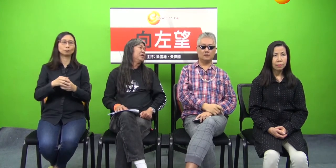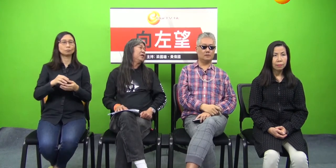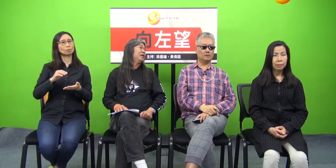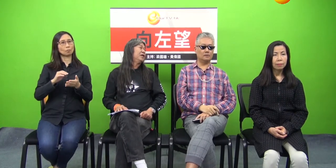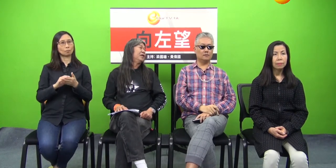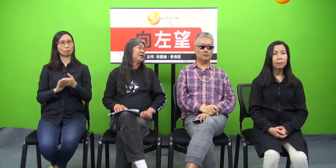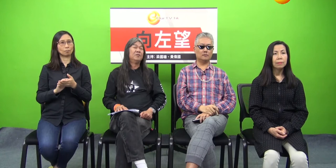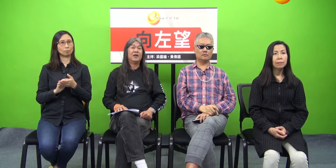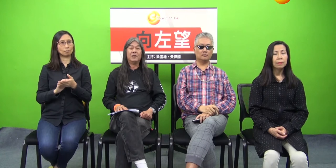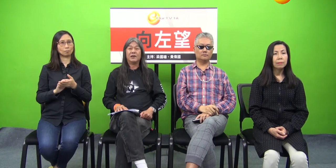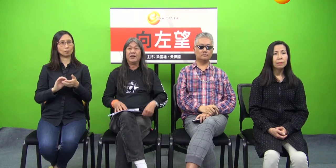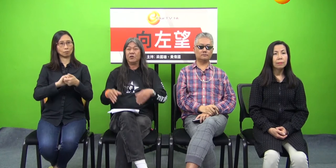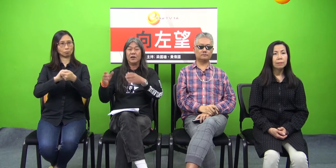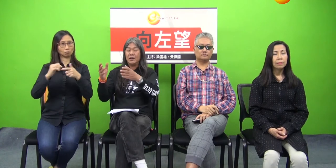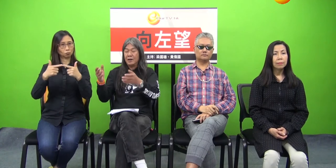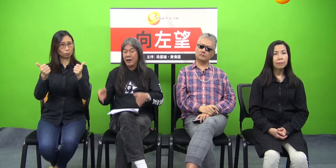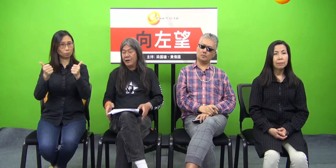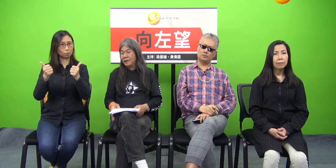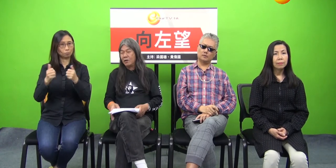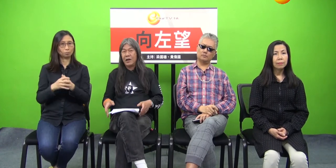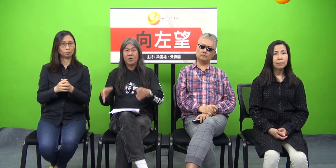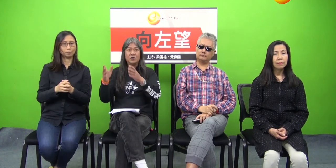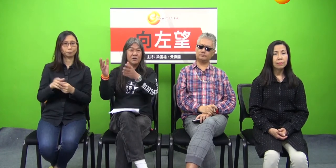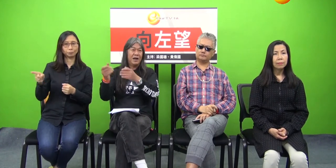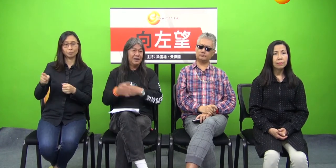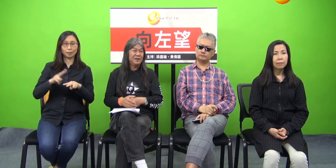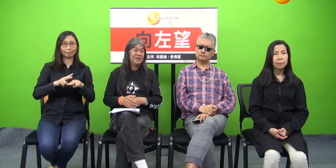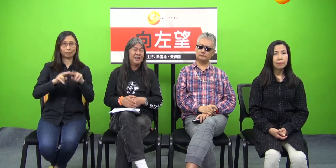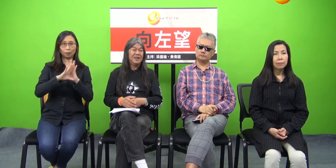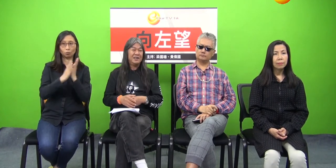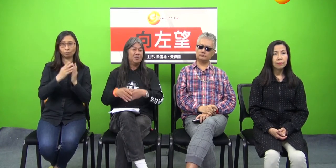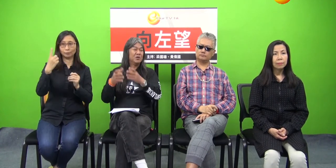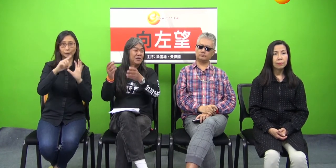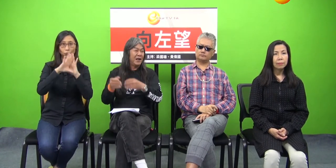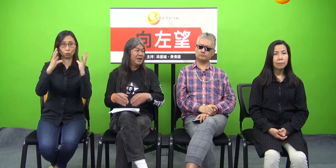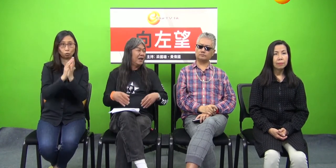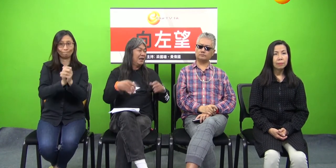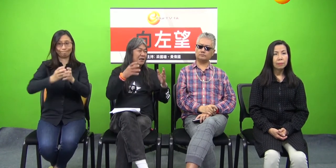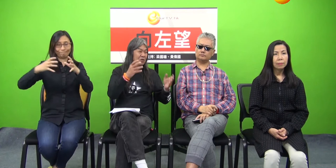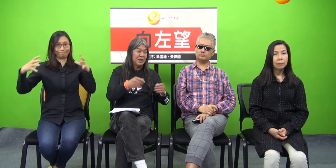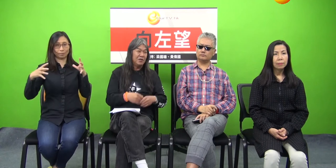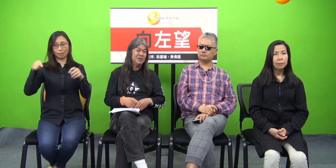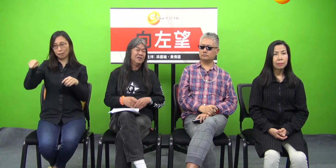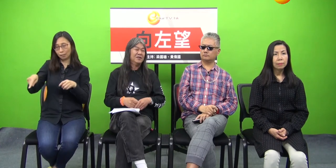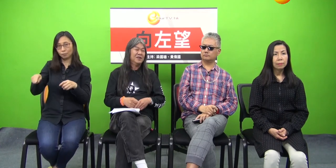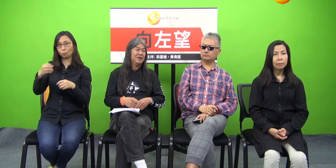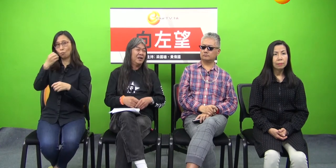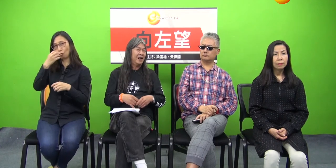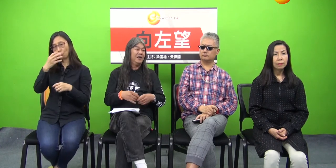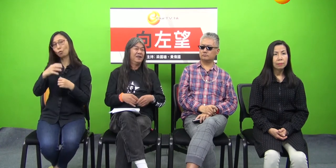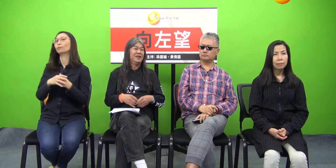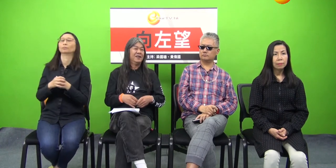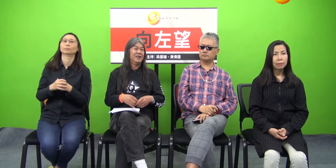咯。咁系咪呢度喺大陆有一党独大，资本恶晒，喺呢度就